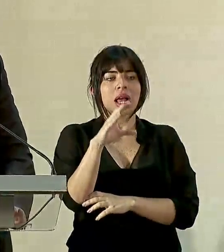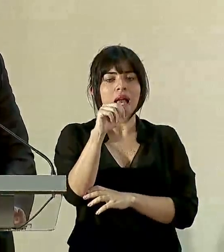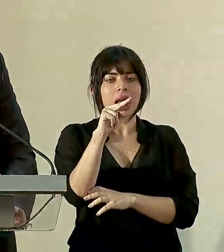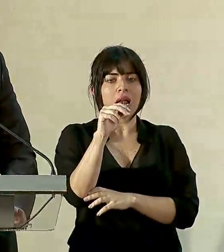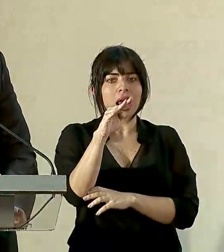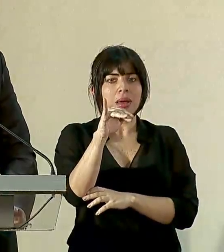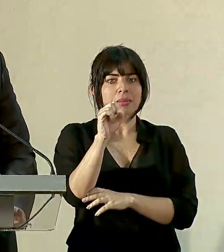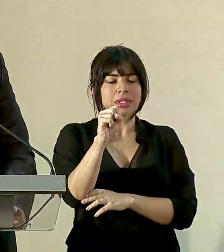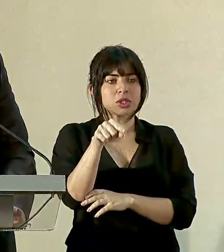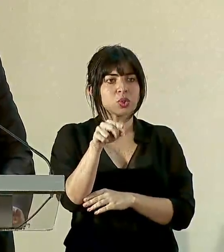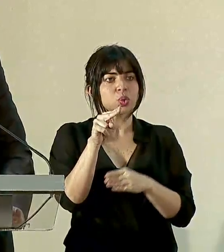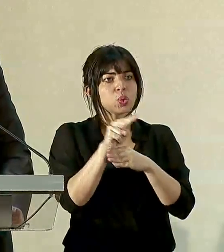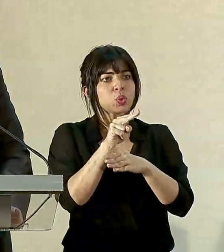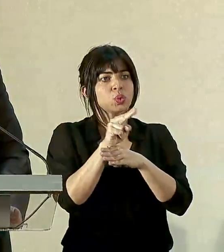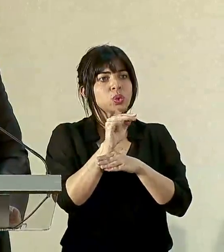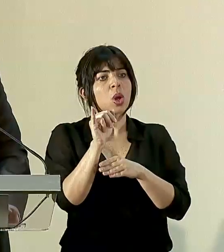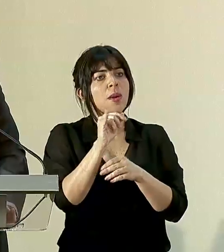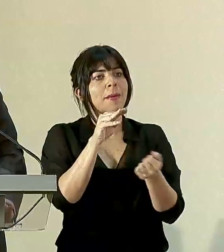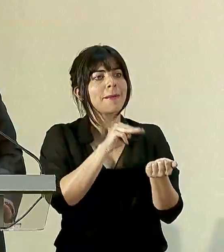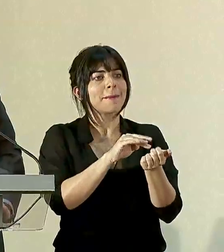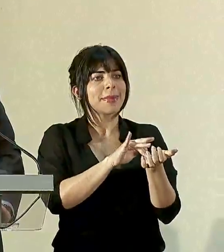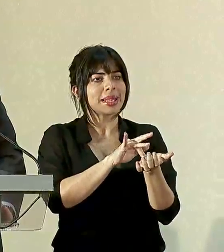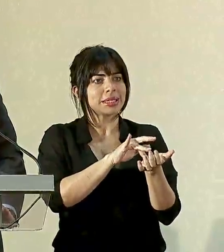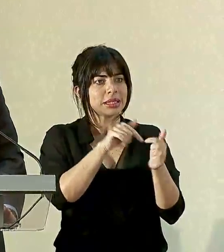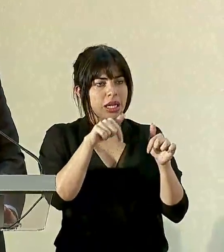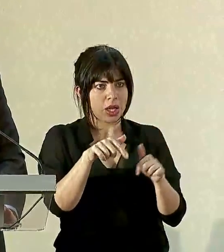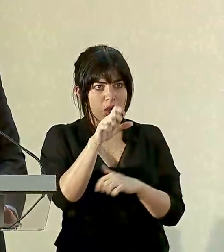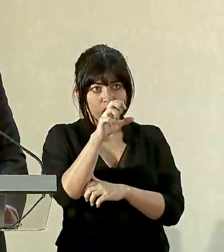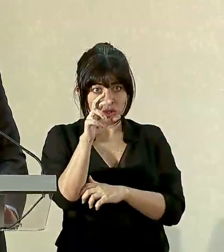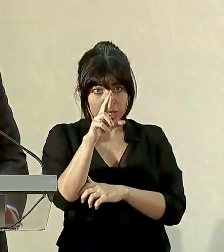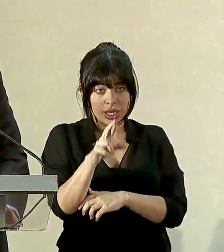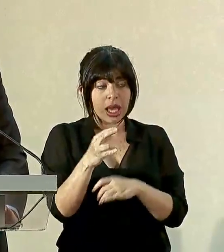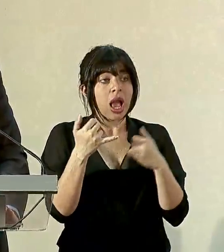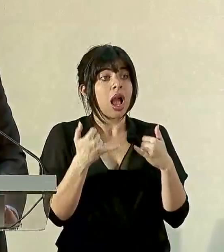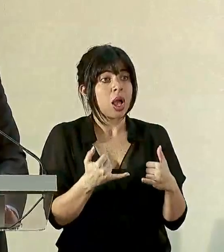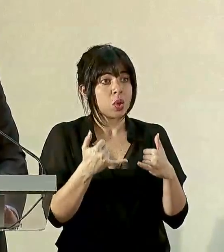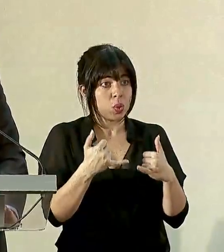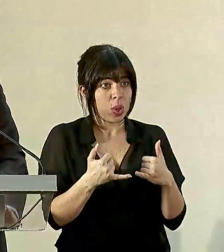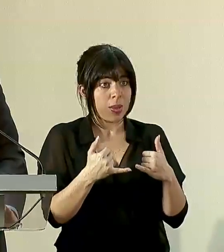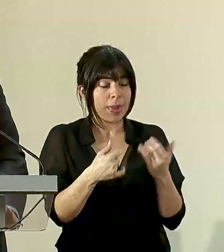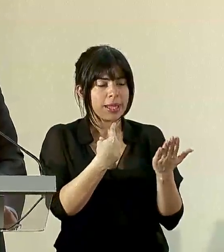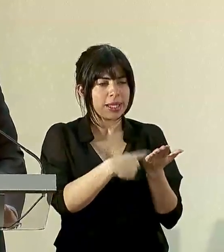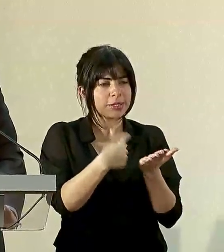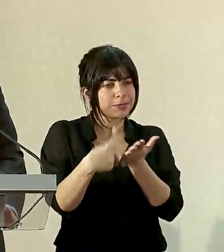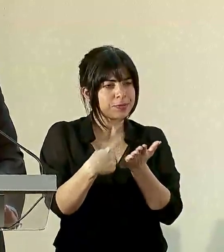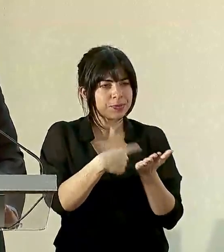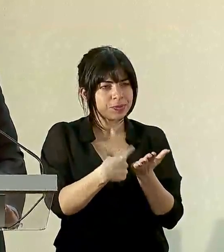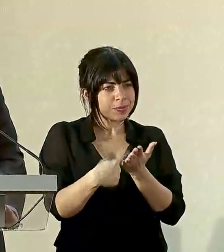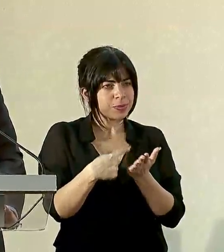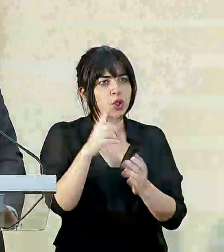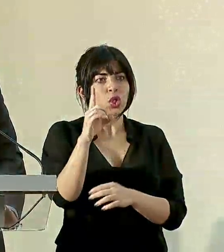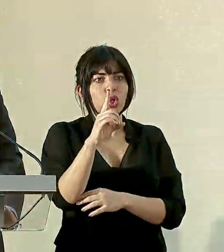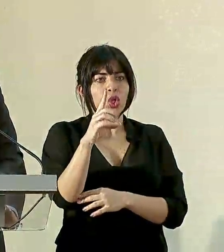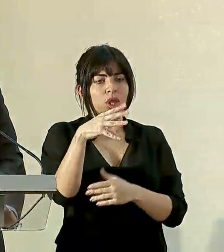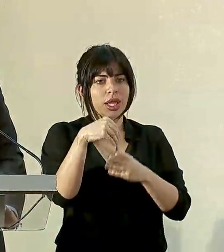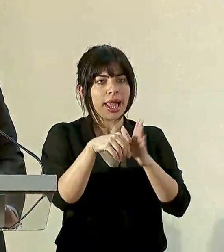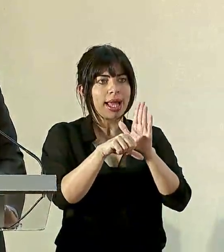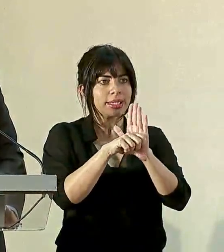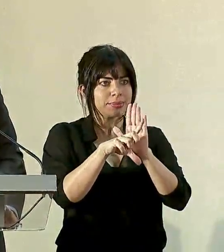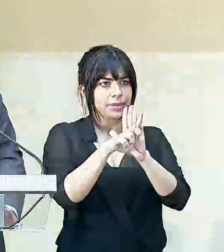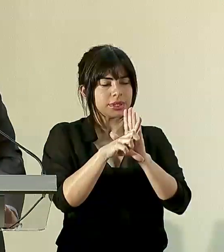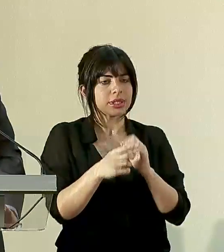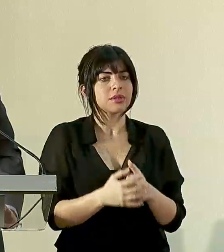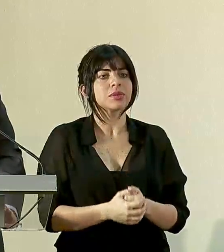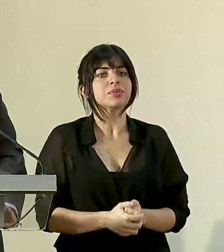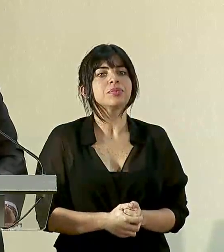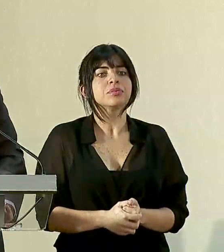sea utilizado como medicamento en Costa Rica y que actualmente se discute en la Asamblea